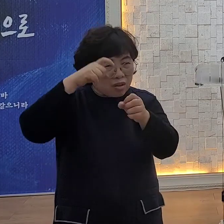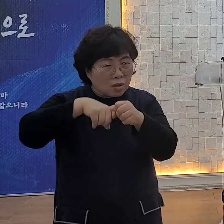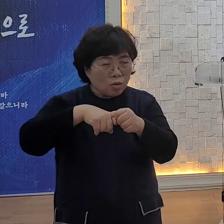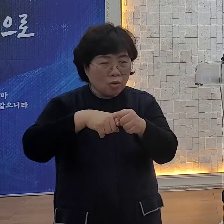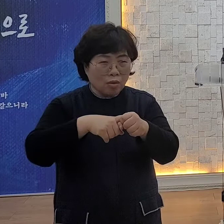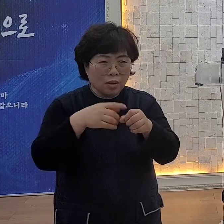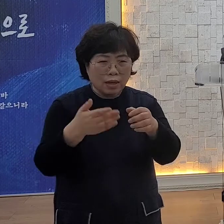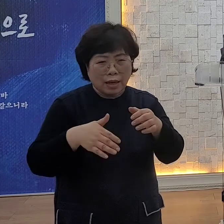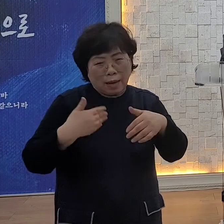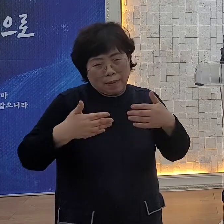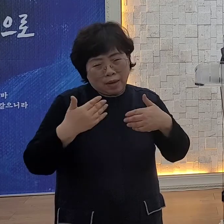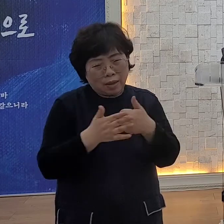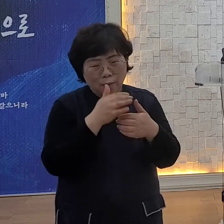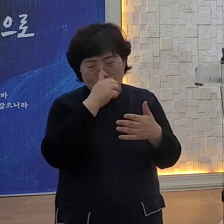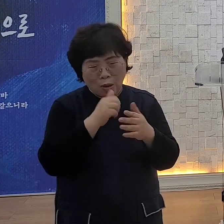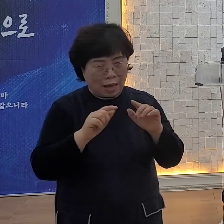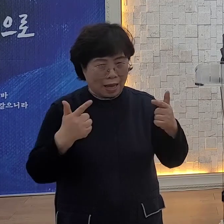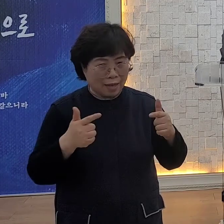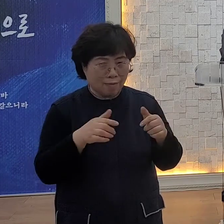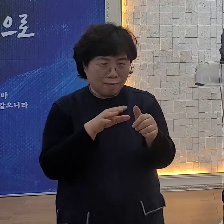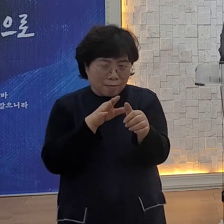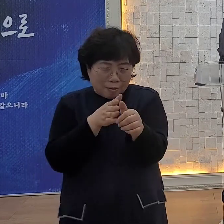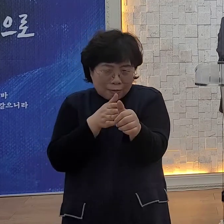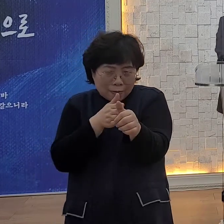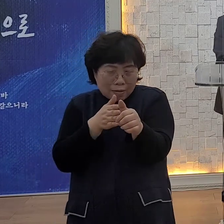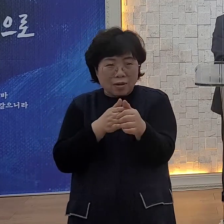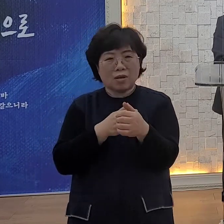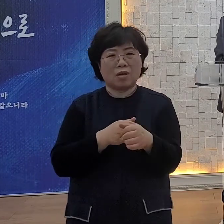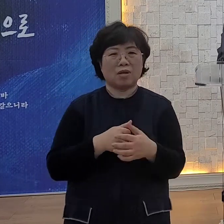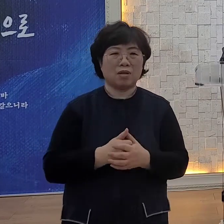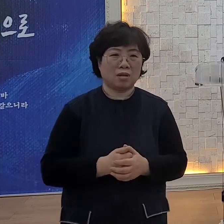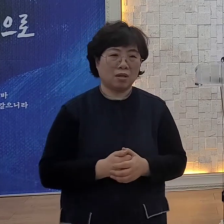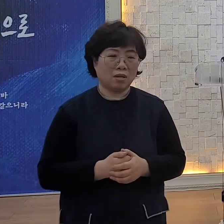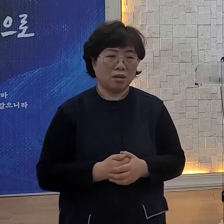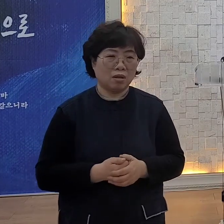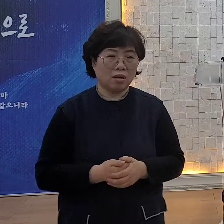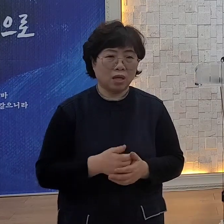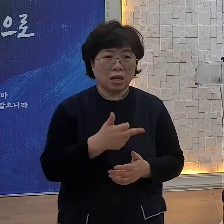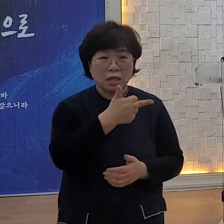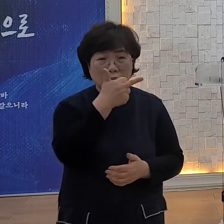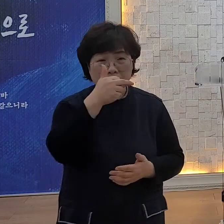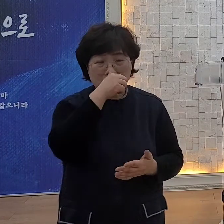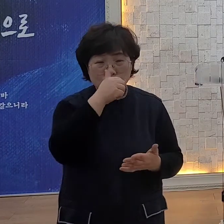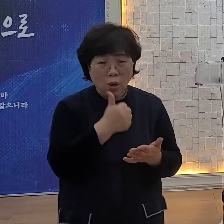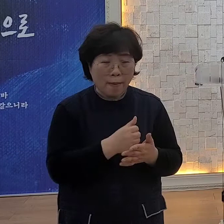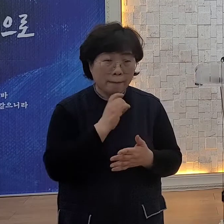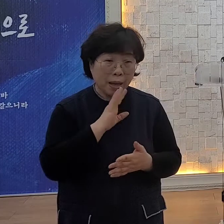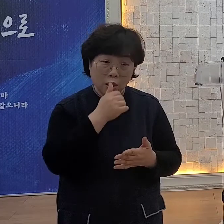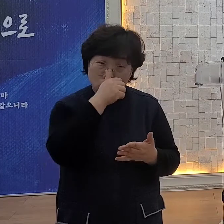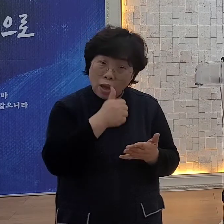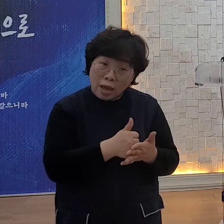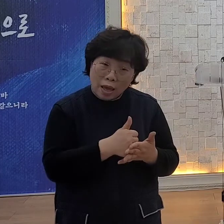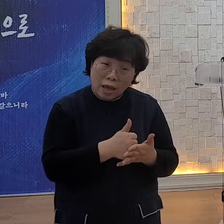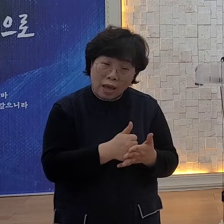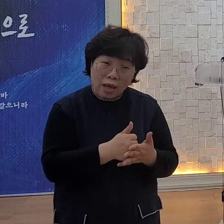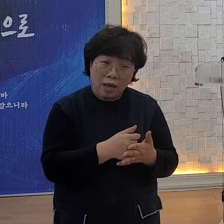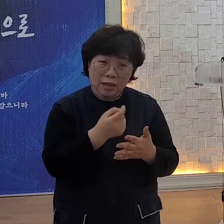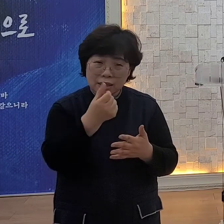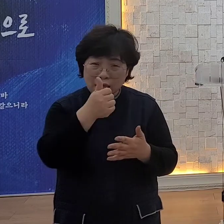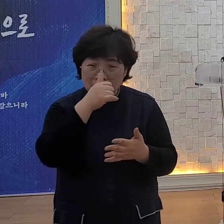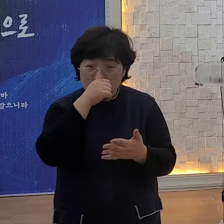수단으로 여러분 죄라는 것이 큰 죄만 죄가 아니라 작은 죄도 죄예요. 죄가 뭐예요? 하나님과의 관계를